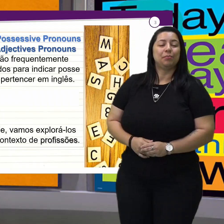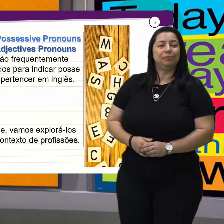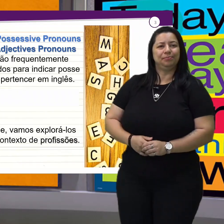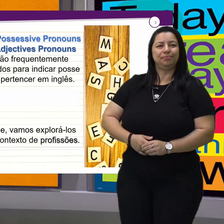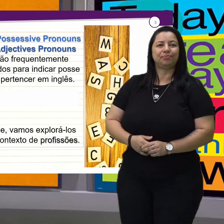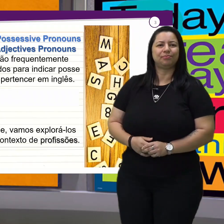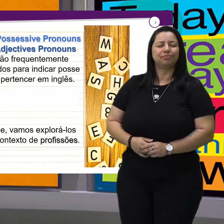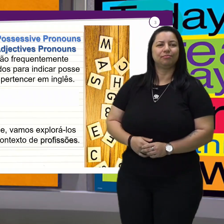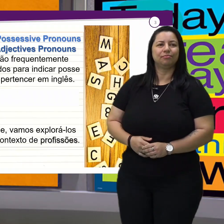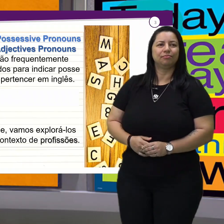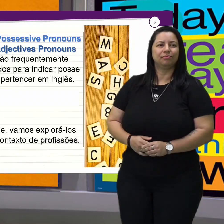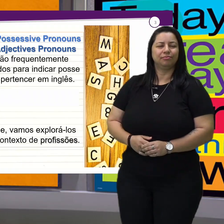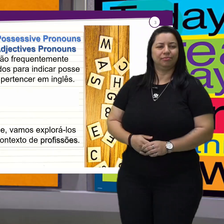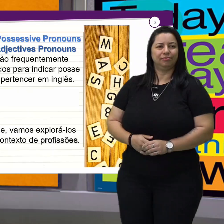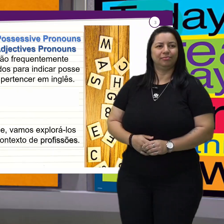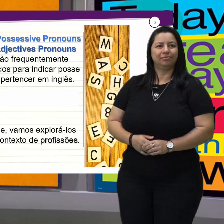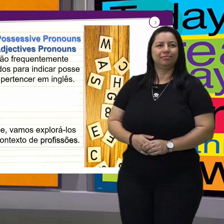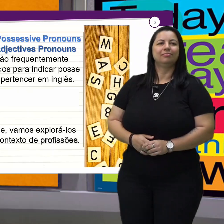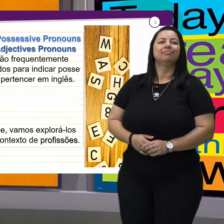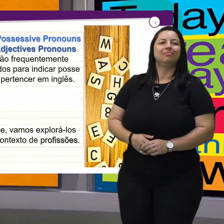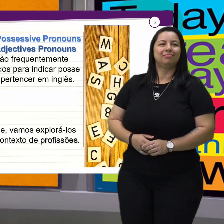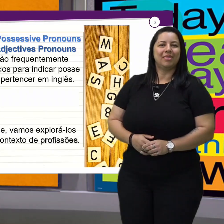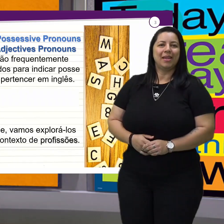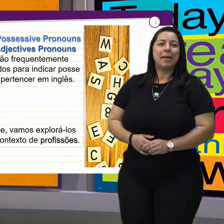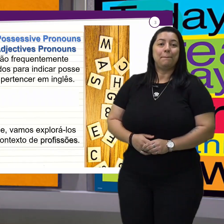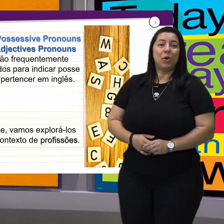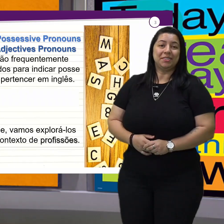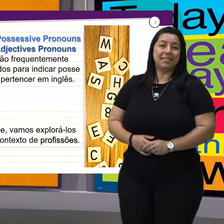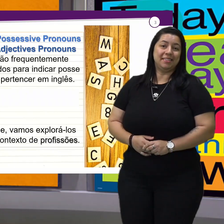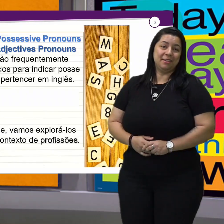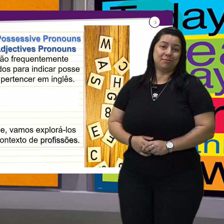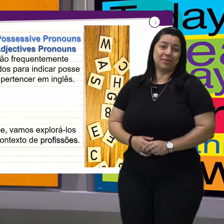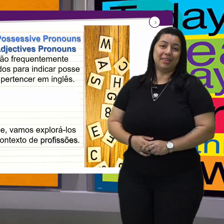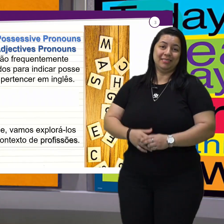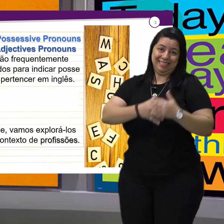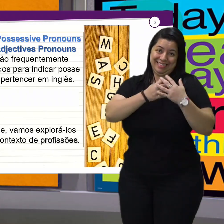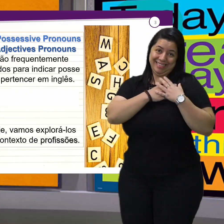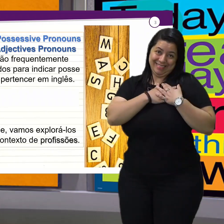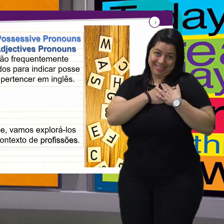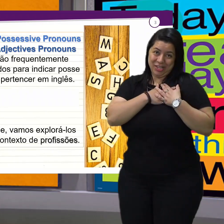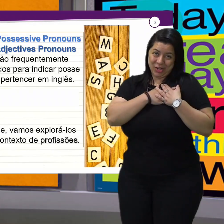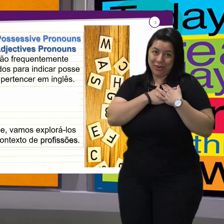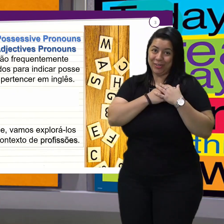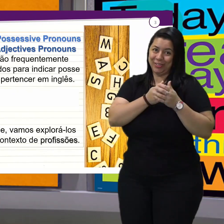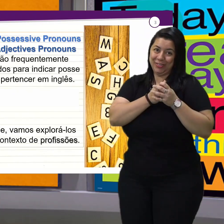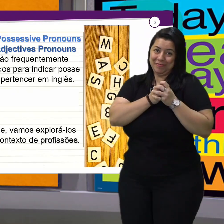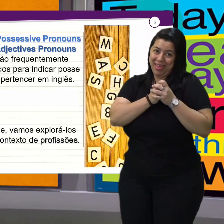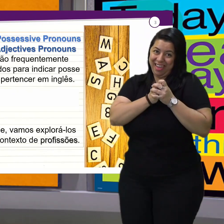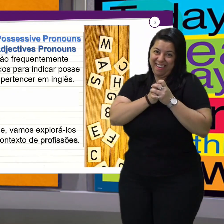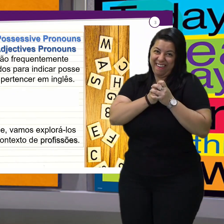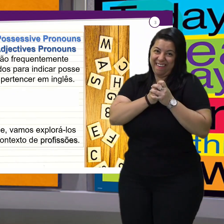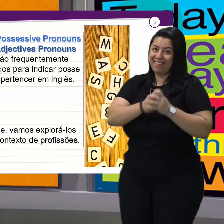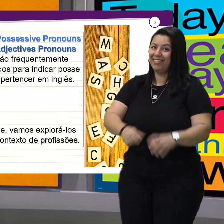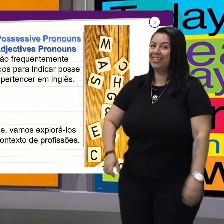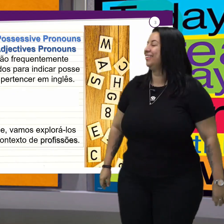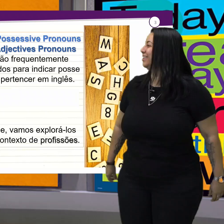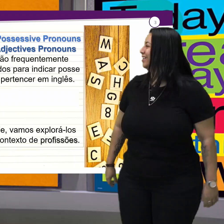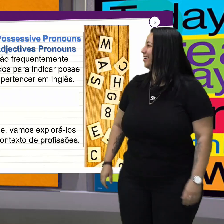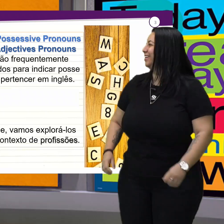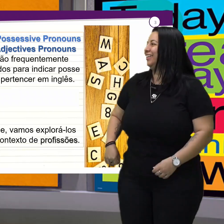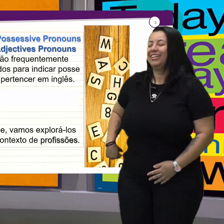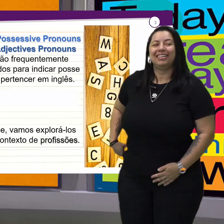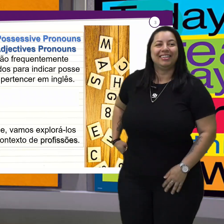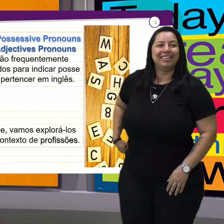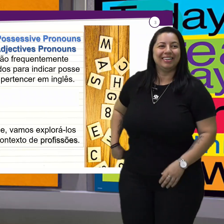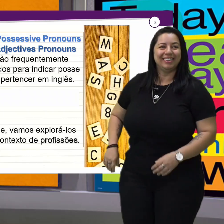gente vai falar sobre esse meu, minha, teu, tua, seu, sua, dele, dela. Possessivo, né? É aquela coisa de posse, Nossa, que é a posse ali. Então